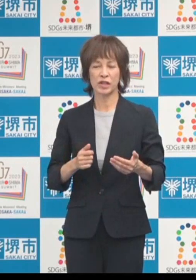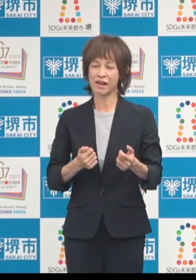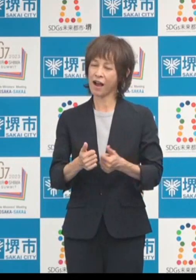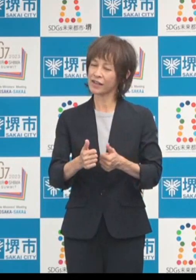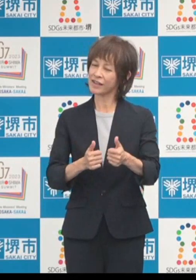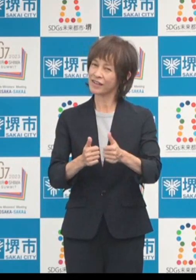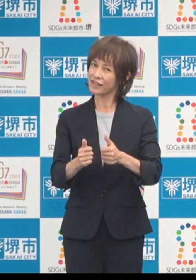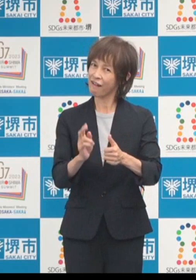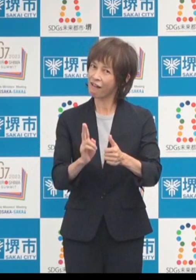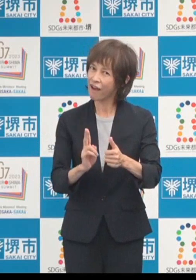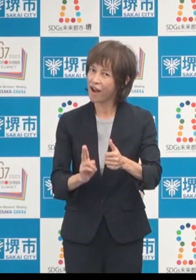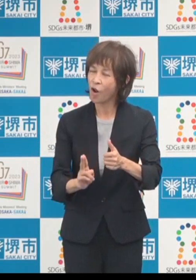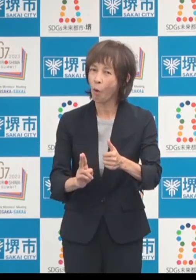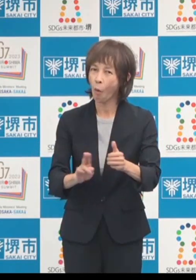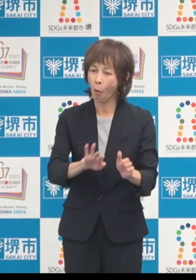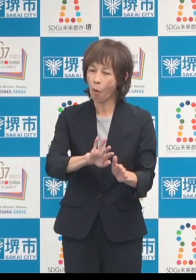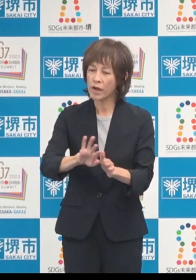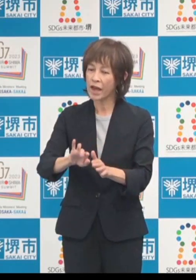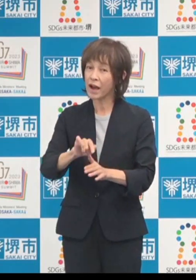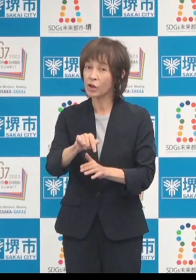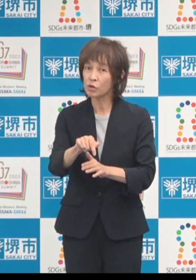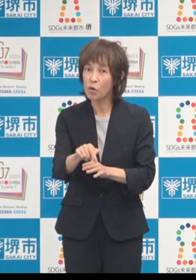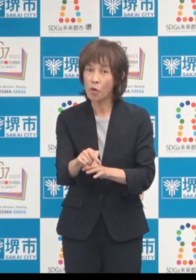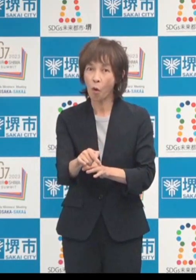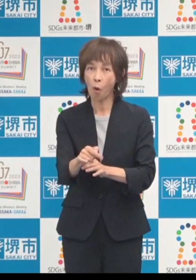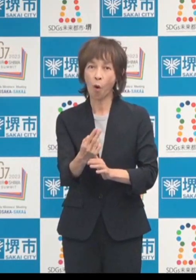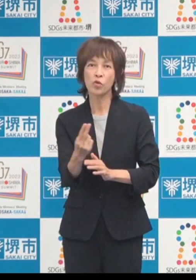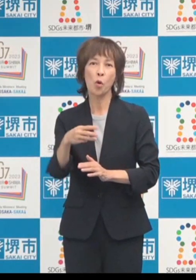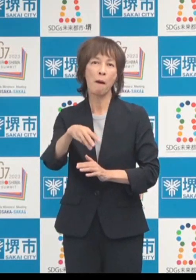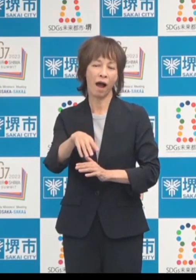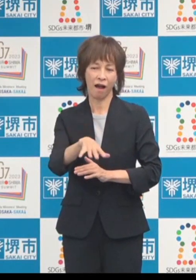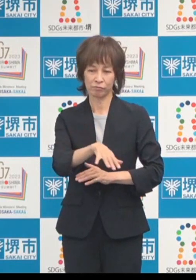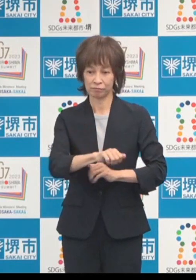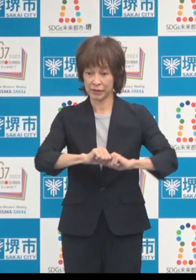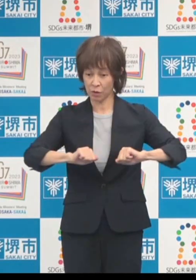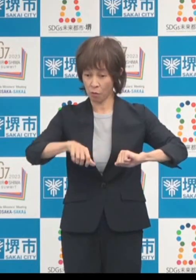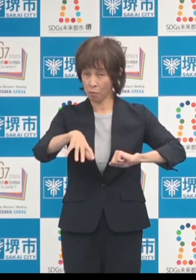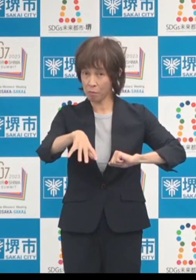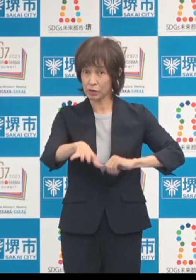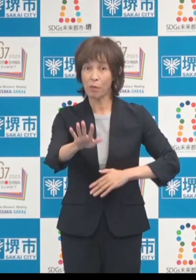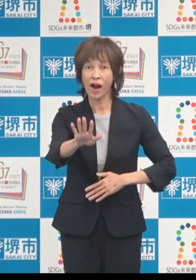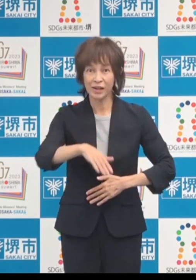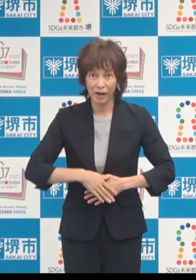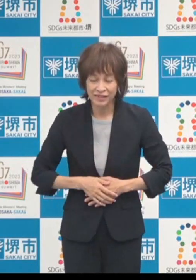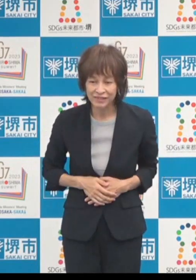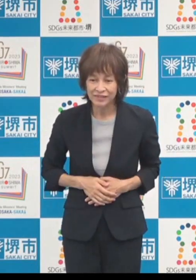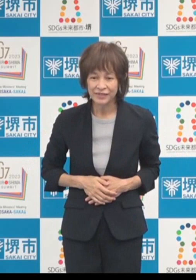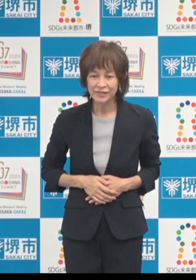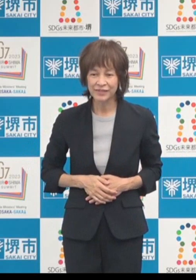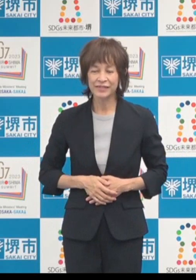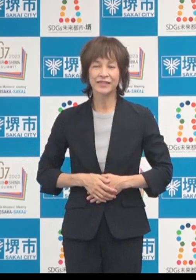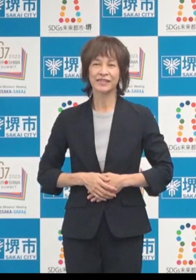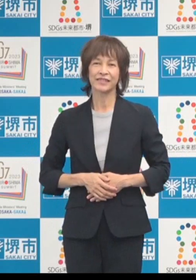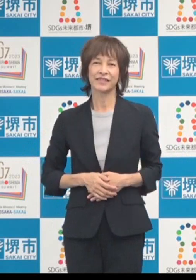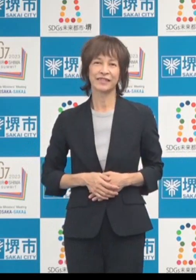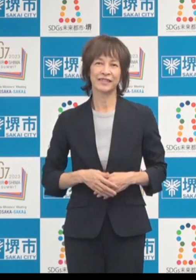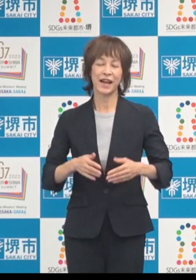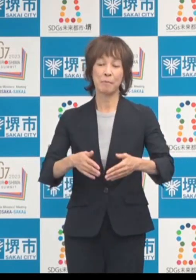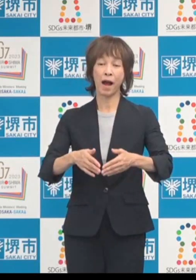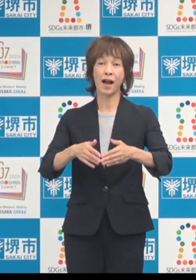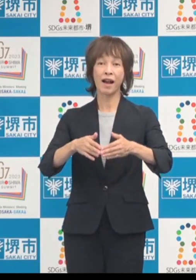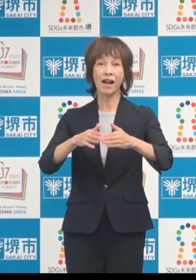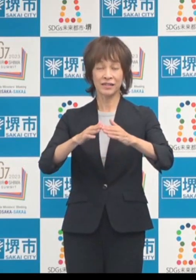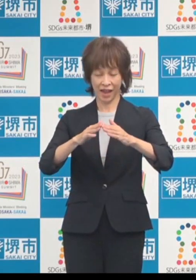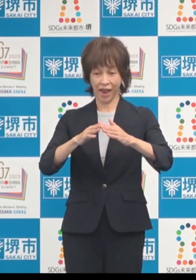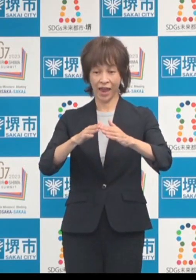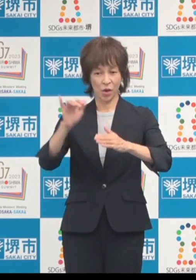もございます。そして完成をイメージした完成イメージをも